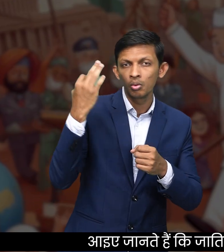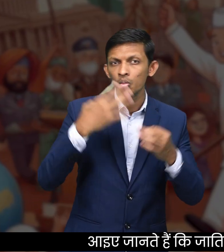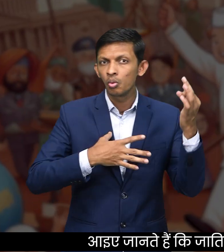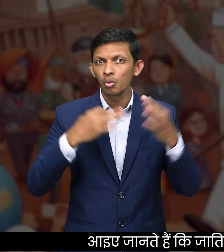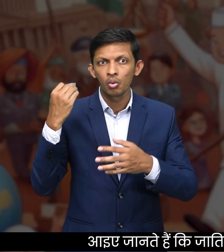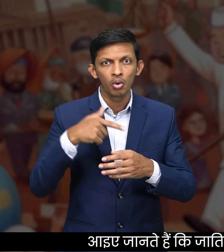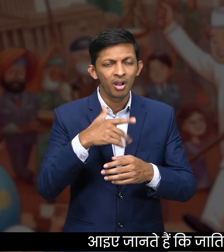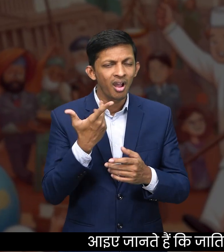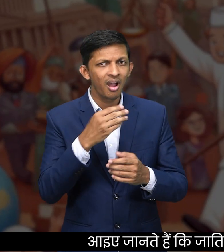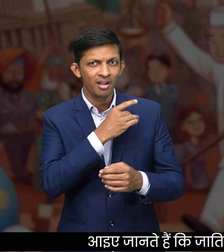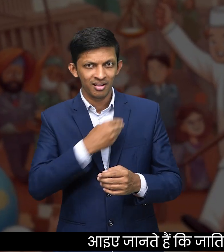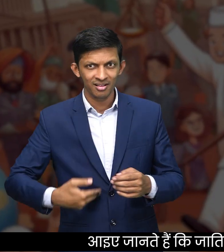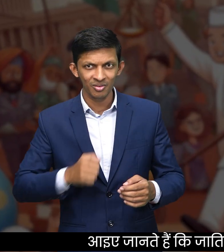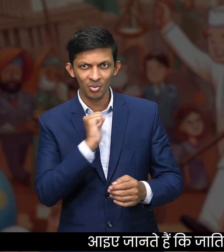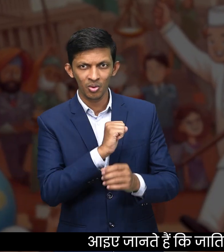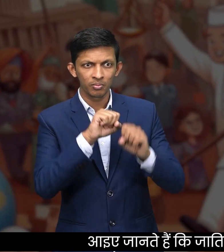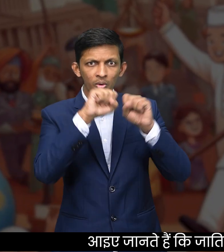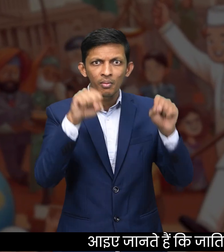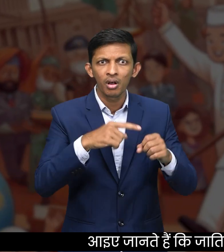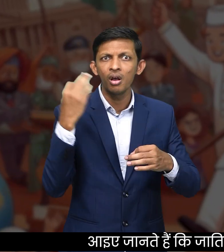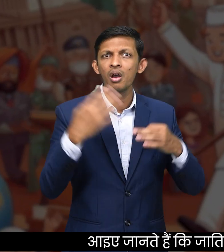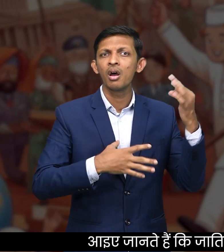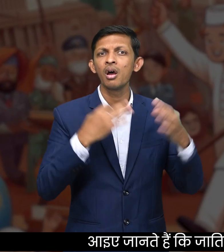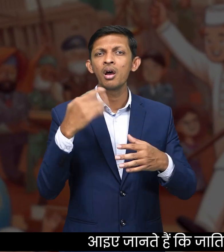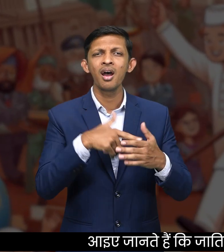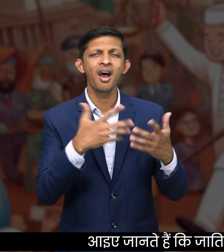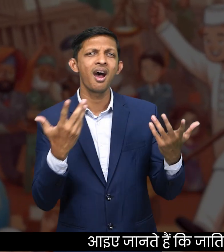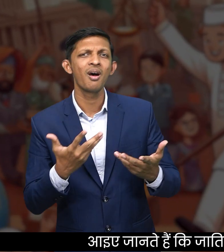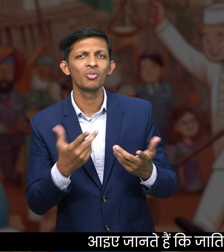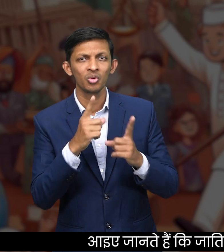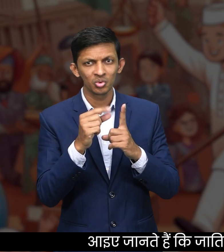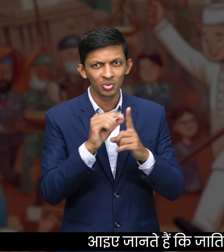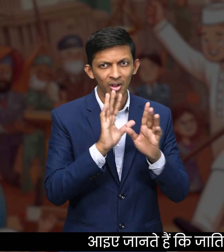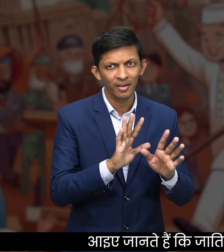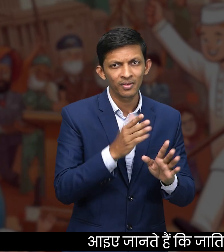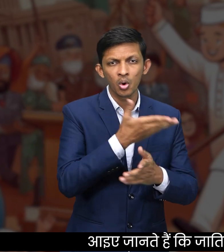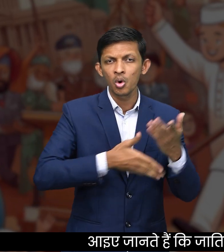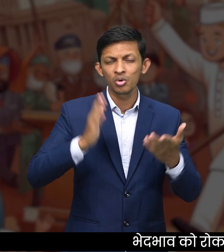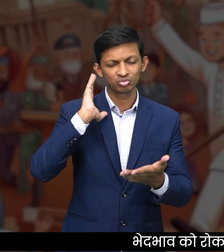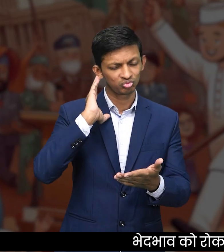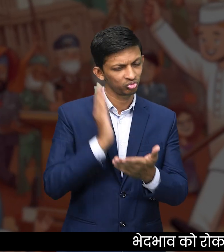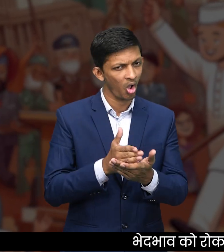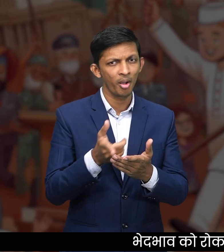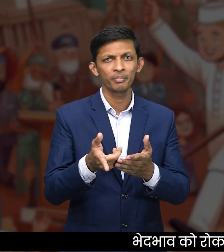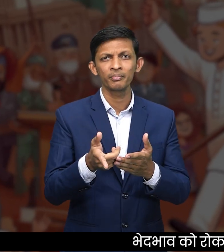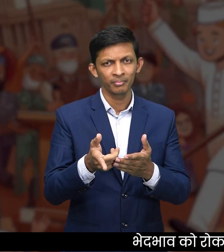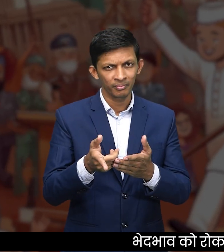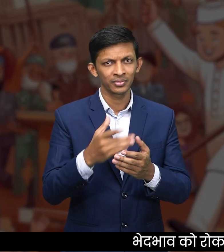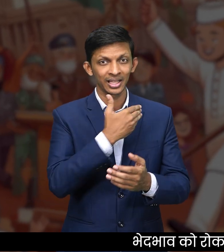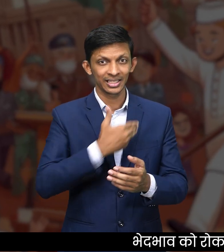आइए जानते हैं कि जाति व्यवस्था कैसे काम करती है और जातिगत भेदभाव को रोकने के लिए